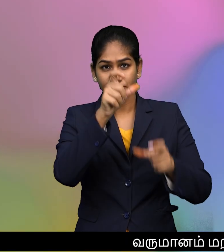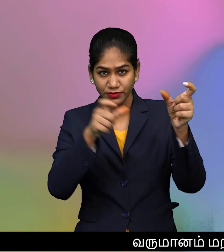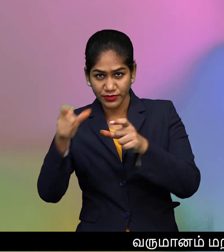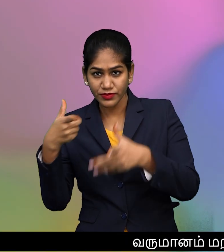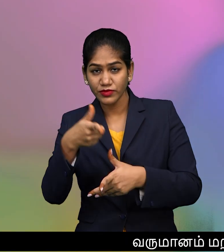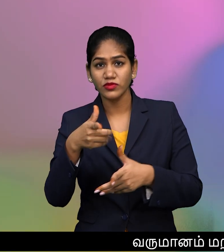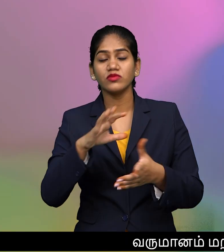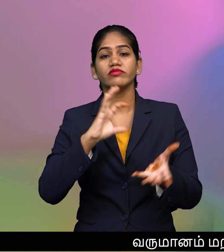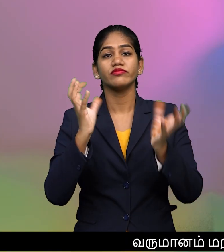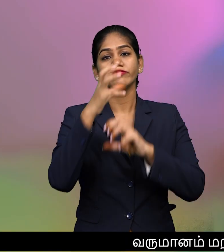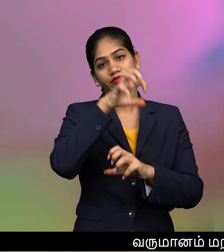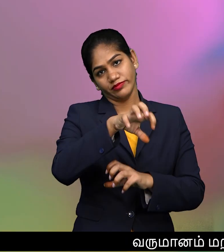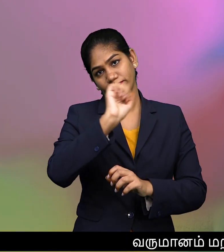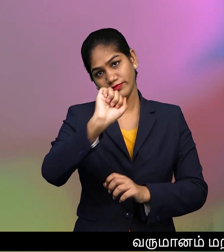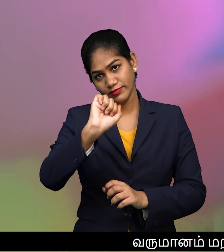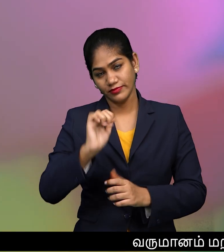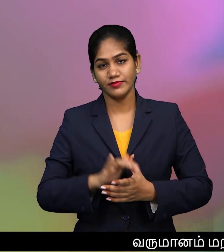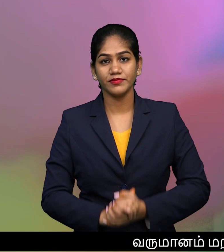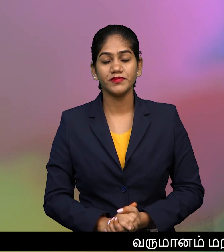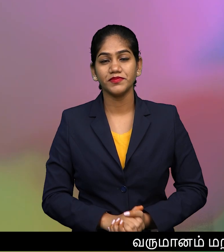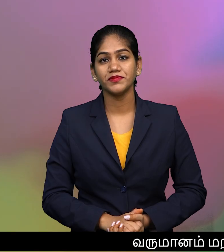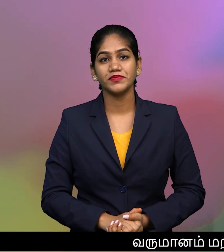வருமானம் மற்றும் பிற அளவுகோல்கள்.